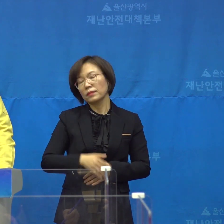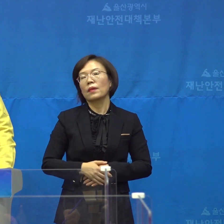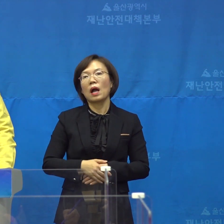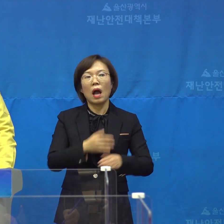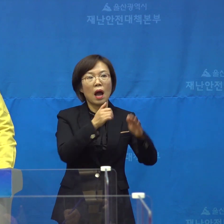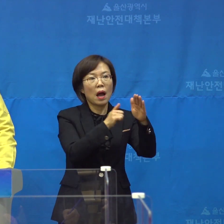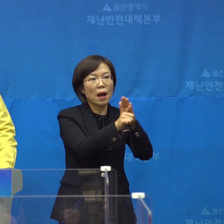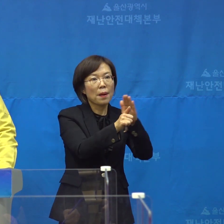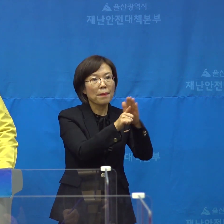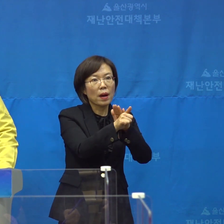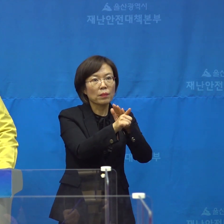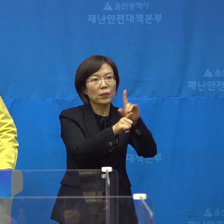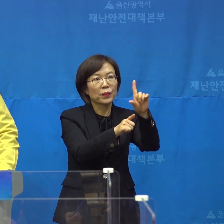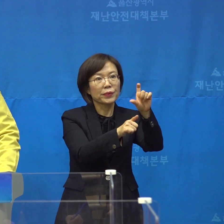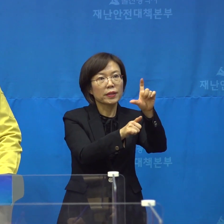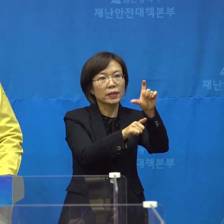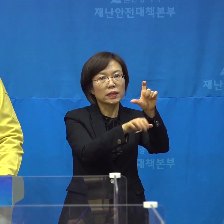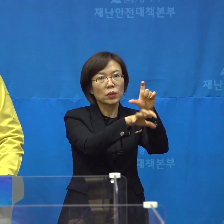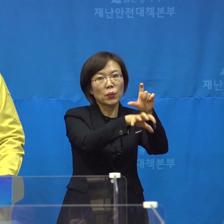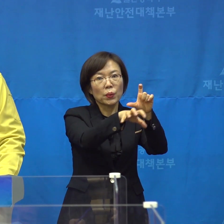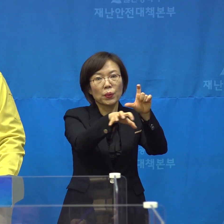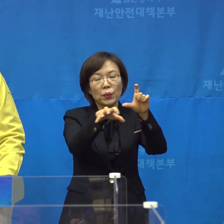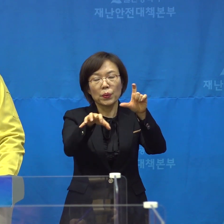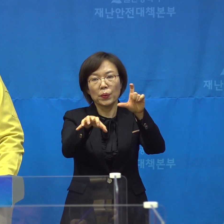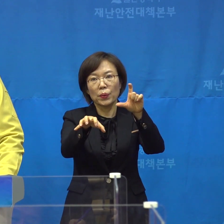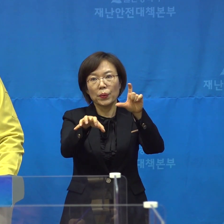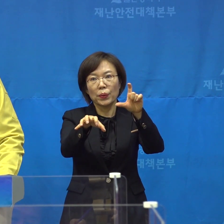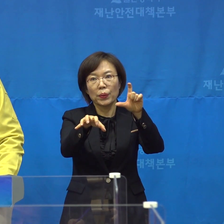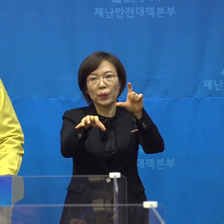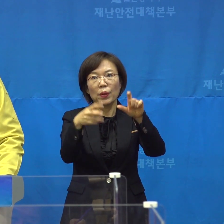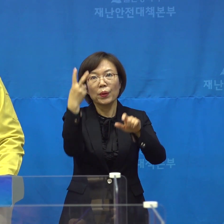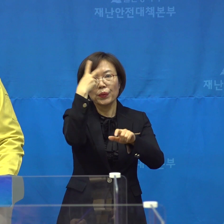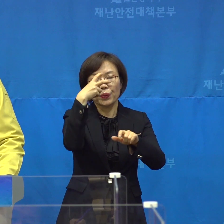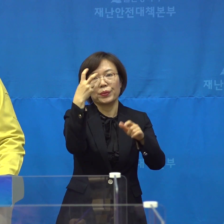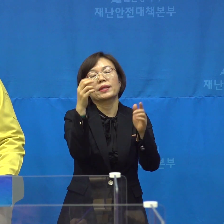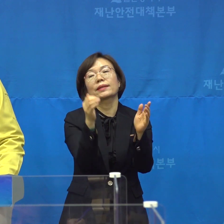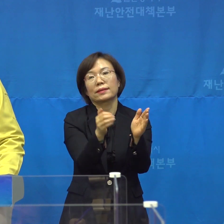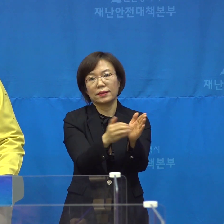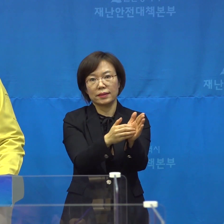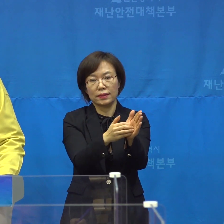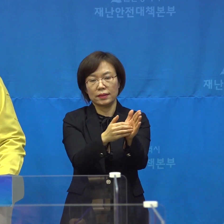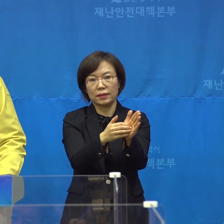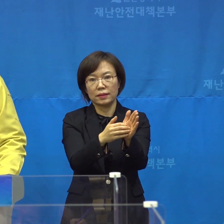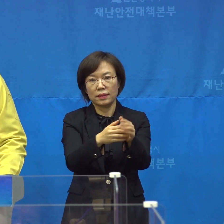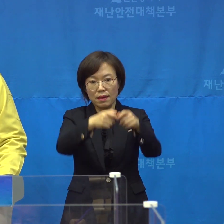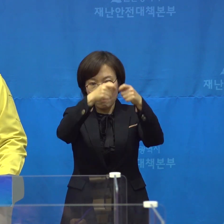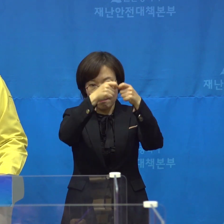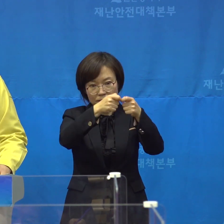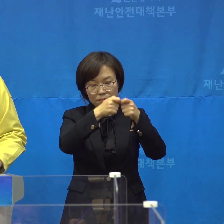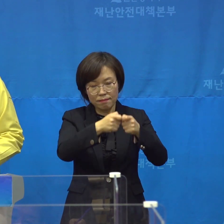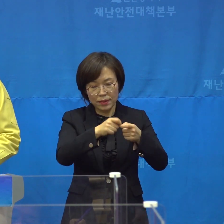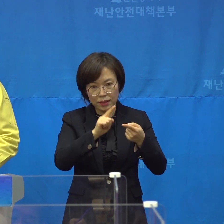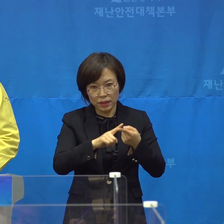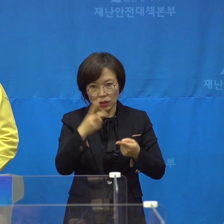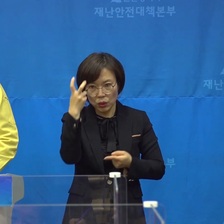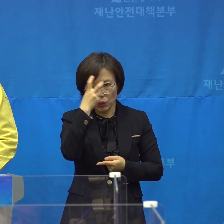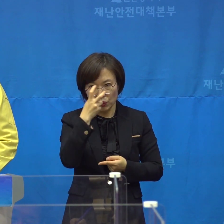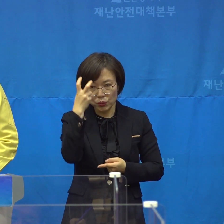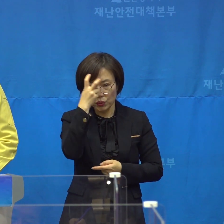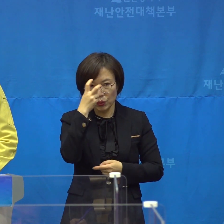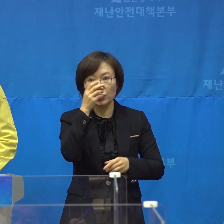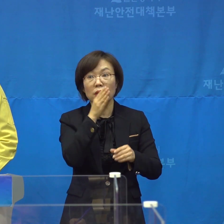우선은 그 방문 과정 15개 방문 과정을 그 조사를 했고요. 자세한 거는 지금 역학